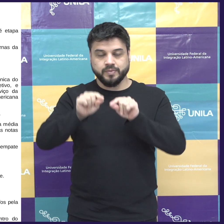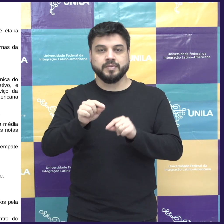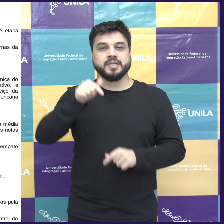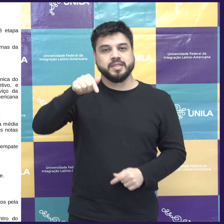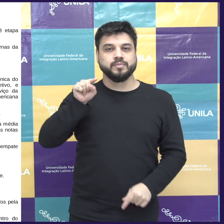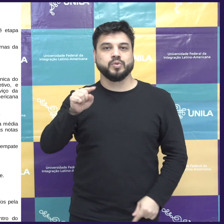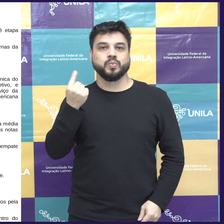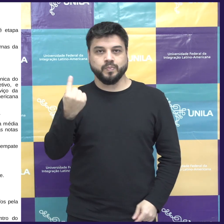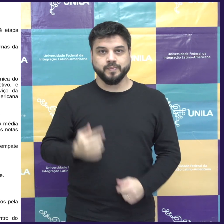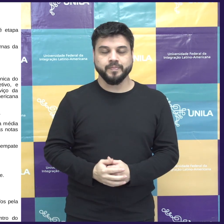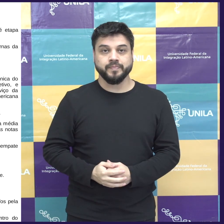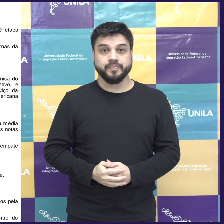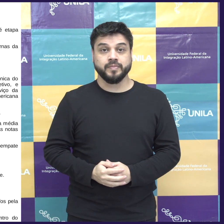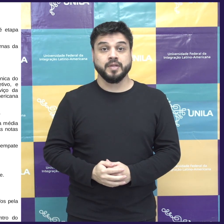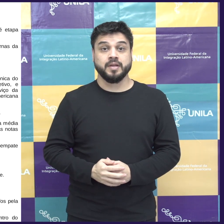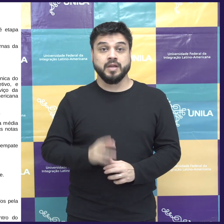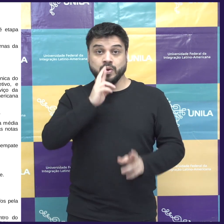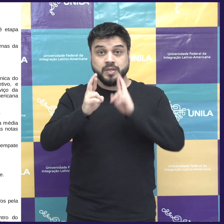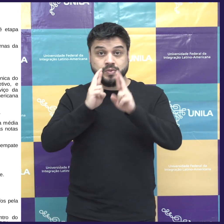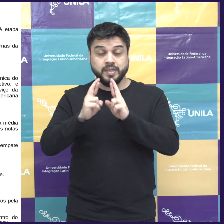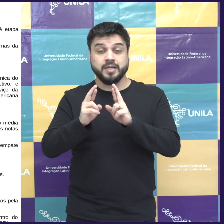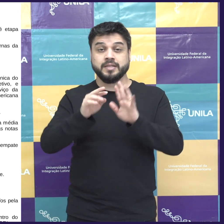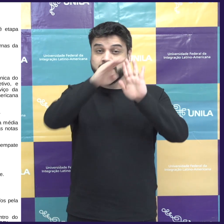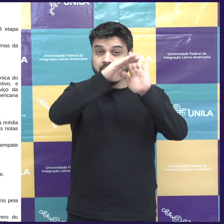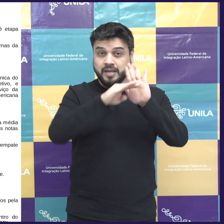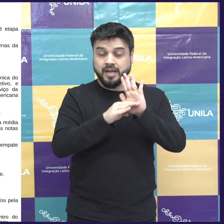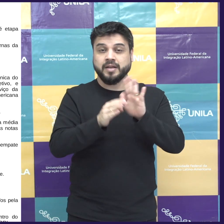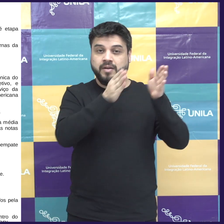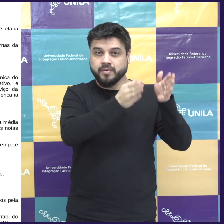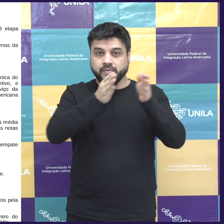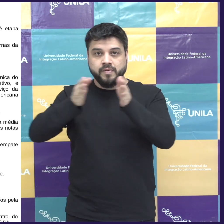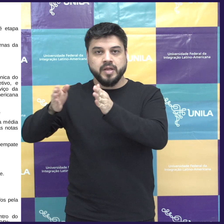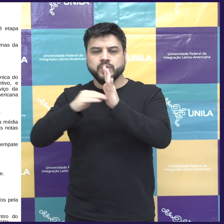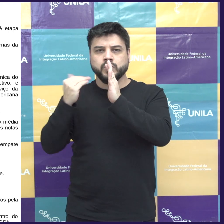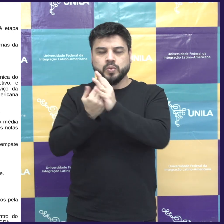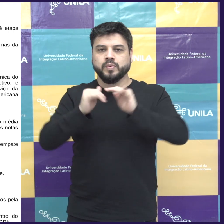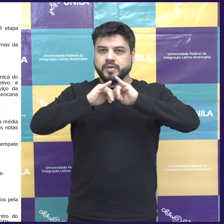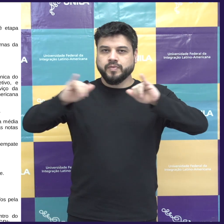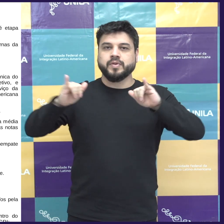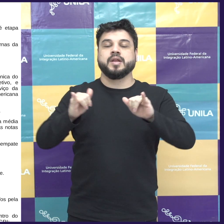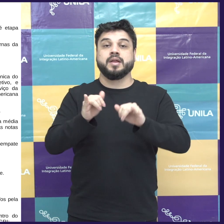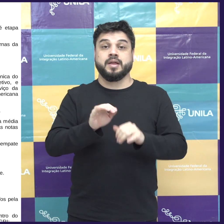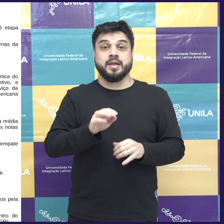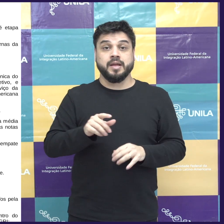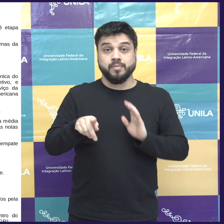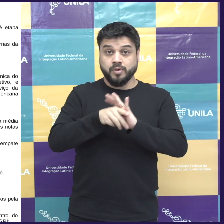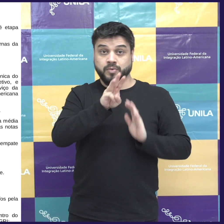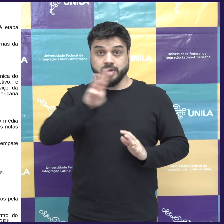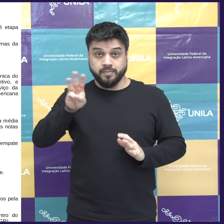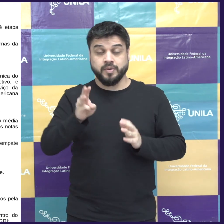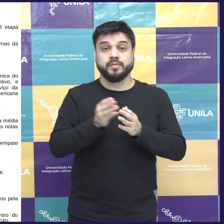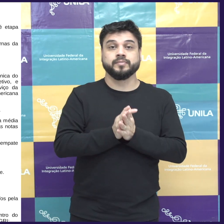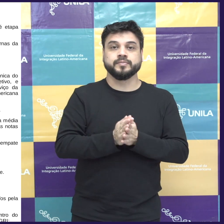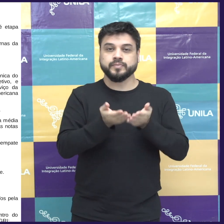7.1. Os resultados de cada fase da seleção serão divulgados na página eletrônica do PPGRI